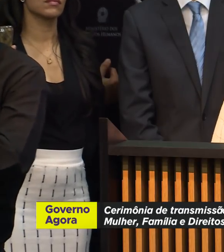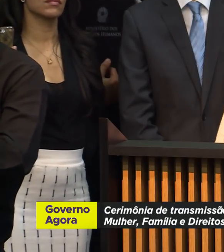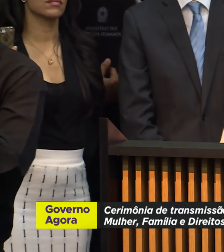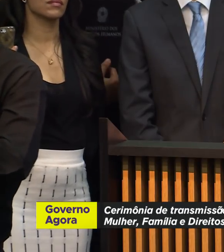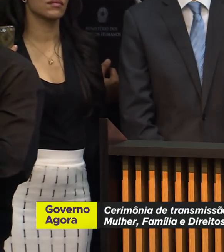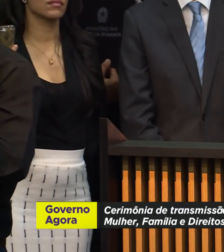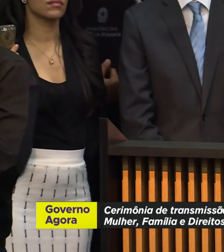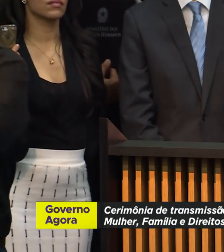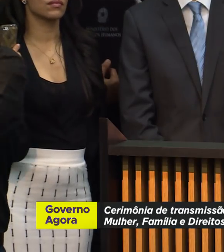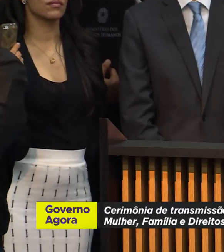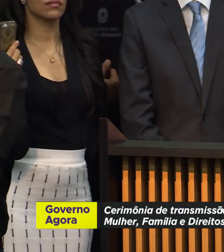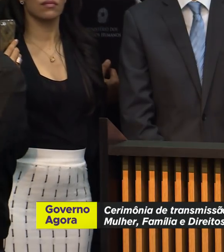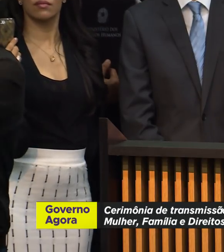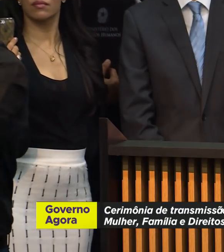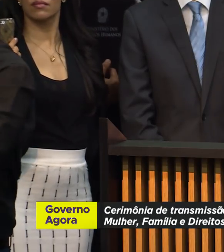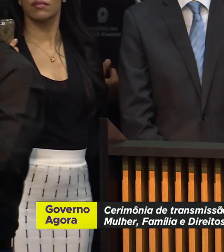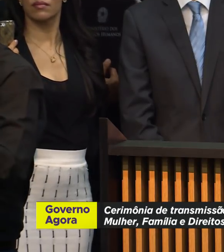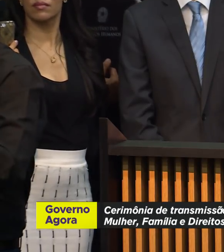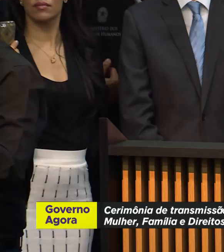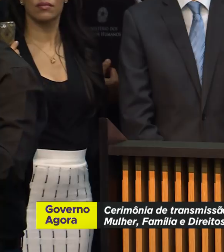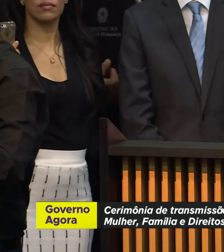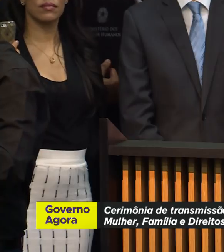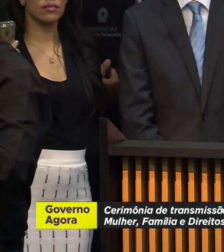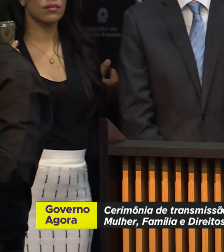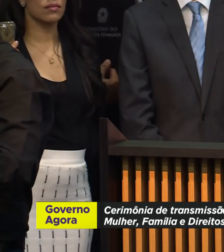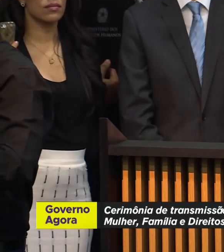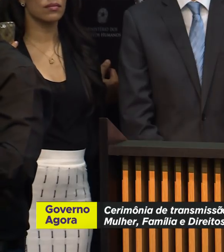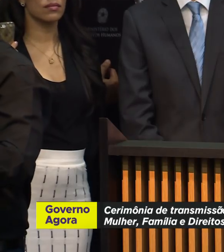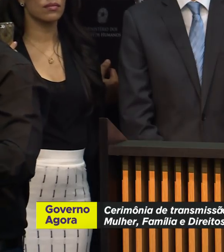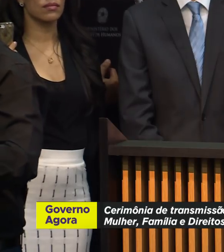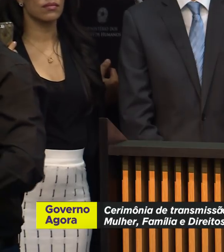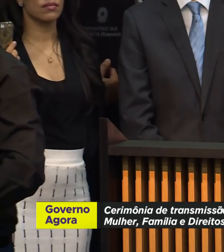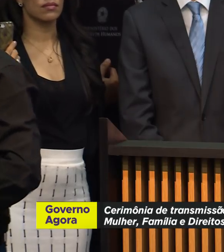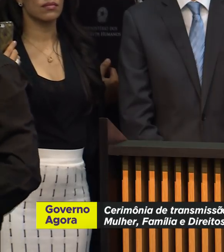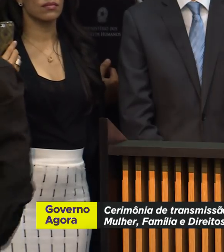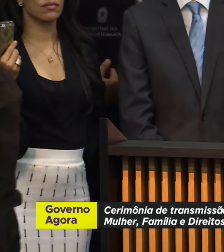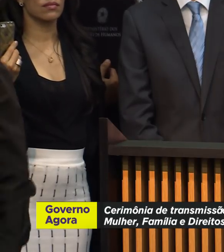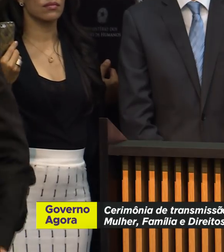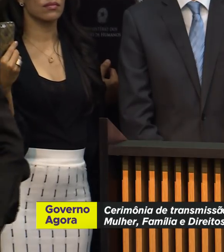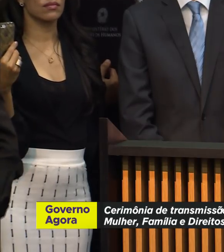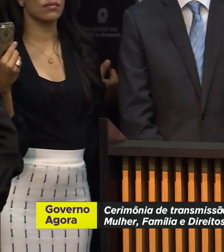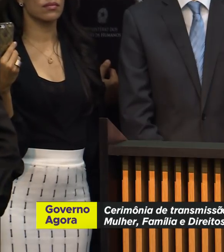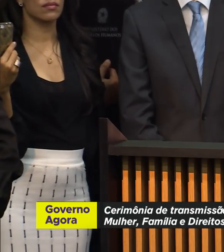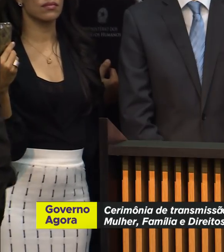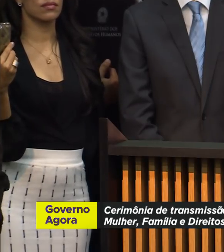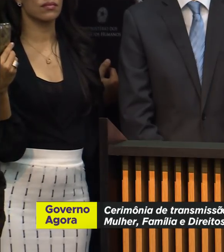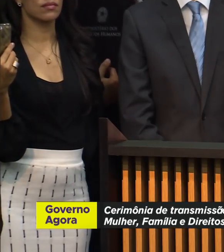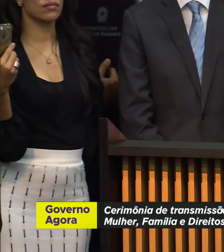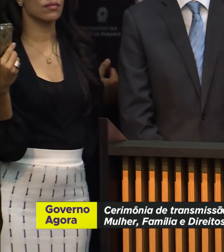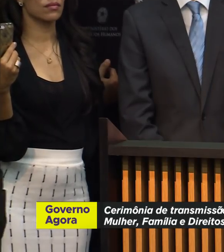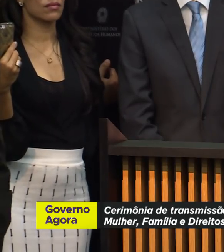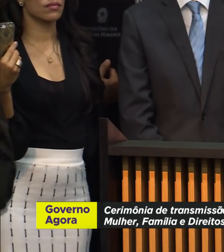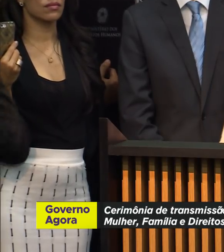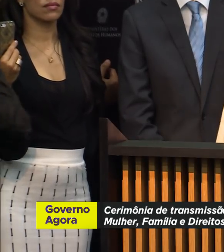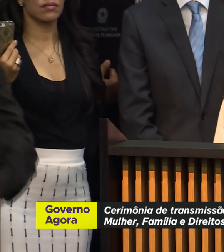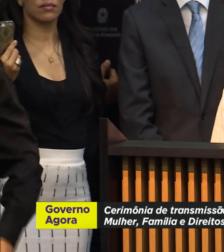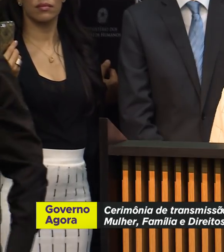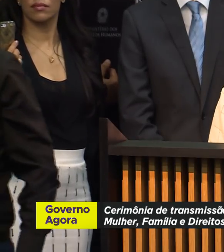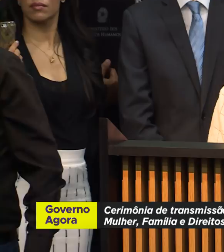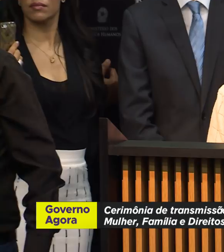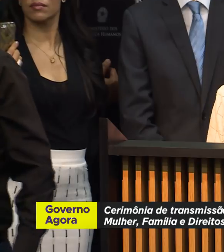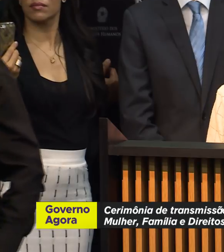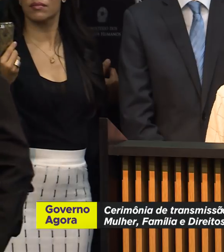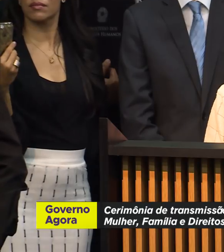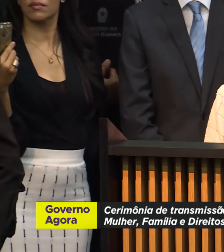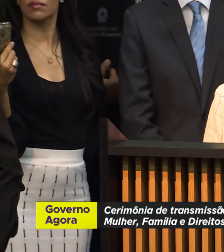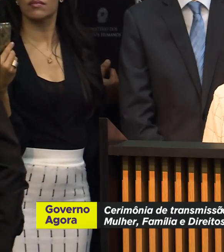com um ano ela descobre que a criança é surda e seu pajé recomenda a ela enterrar essa criança. Vocês conseguem imaginar essa